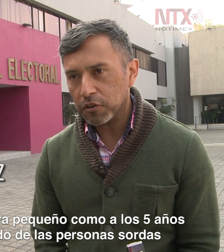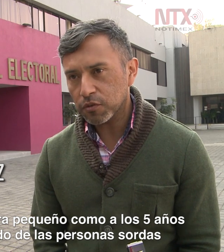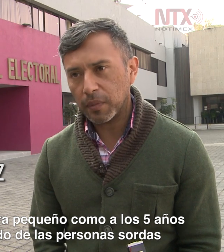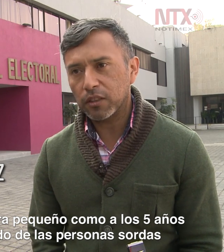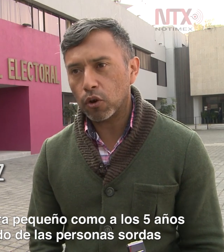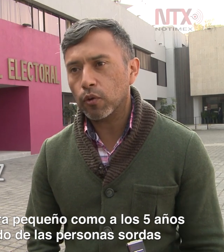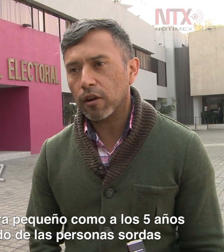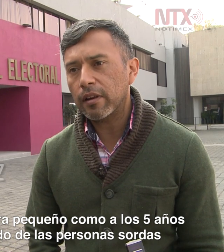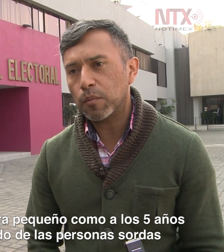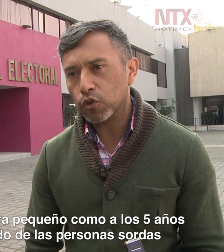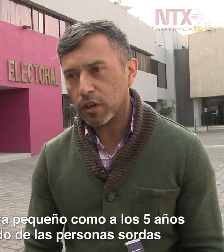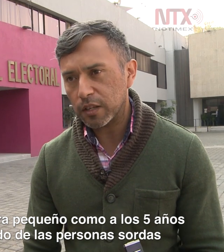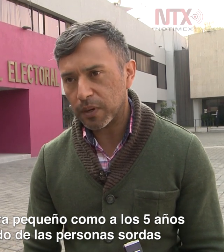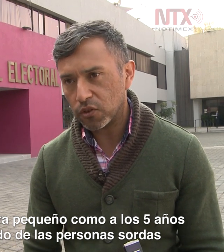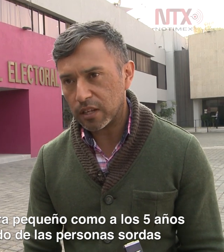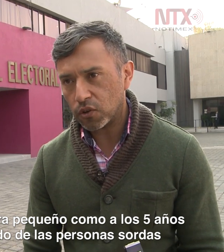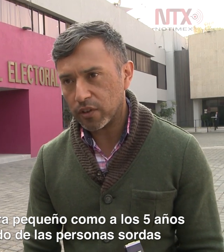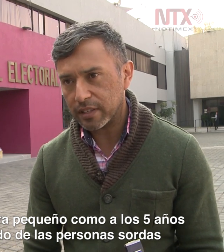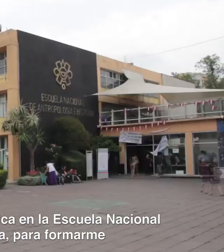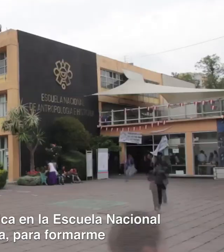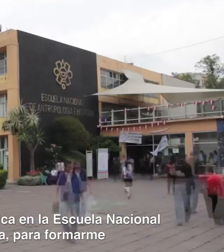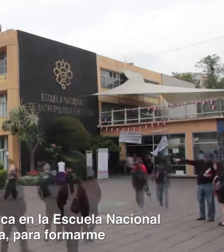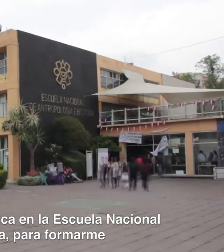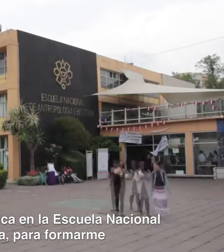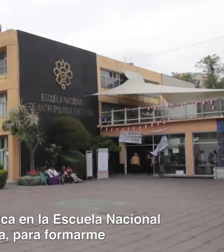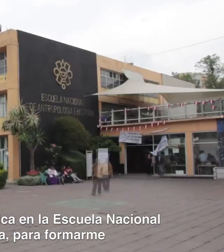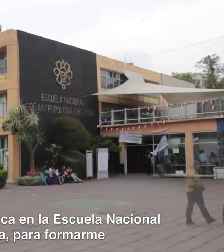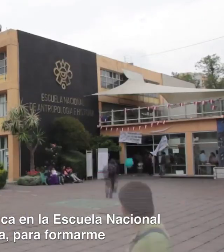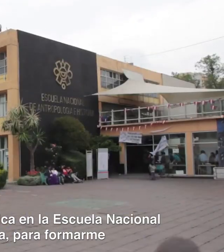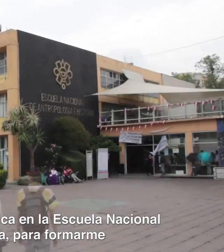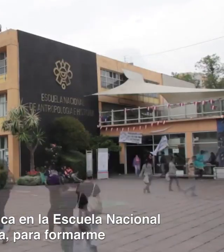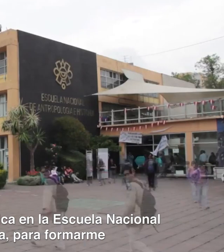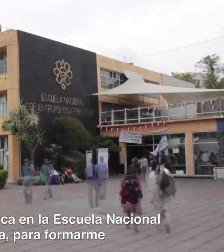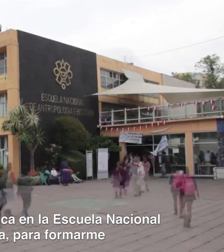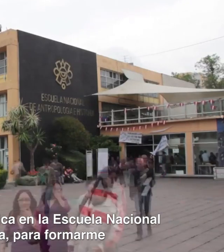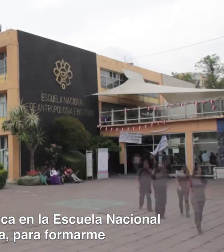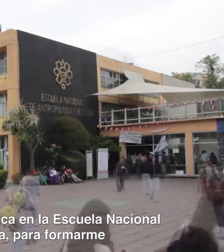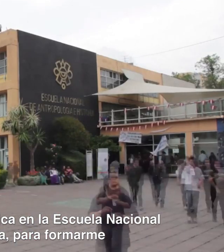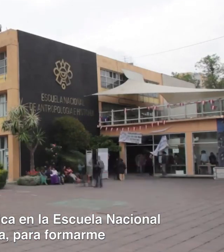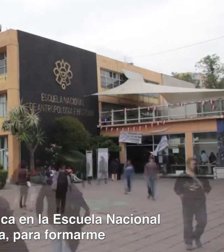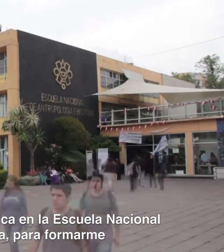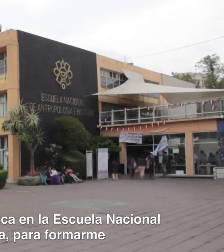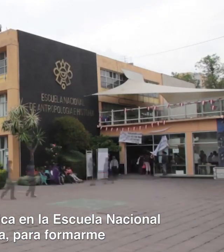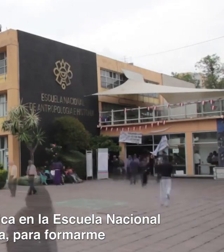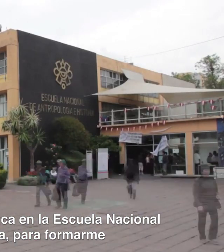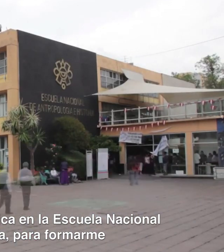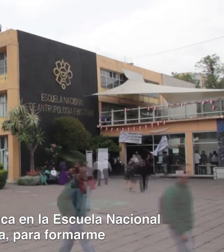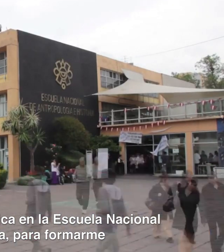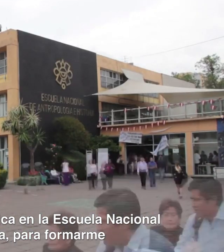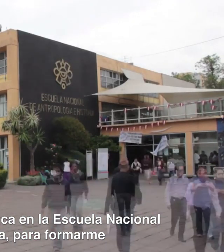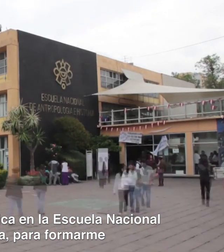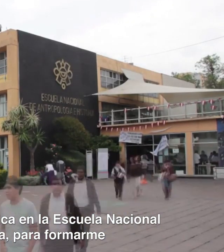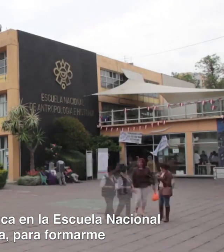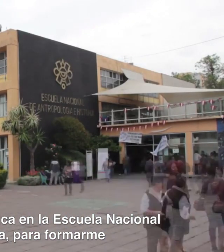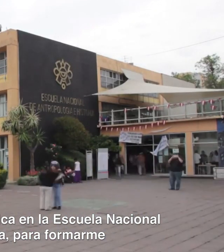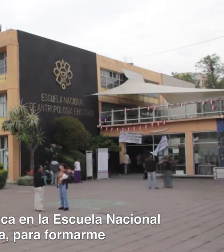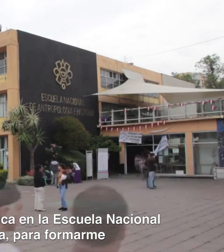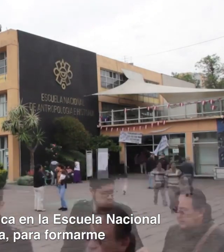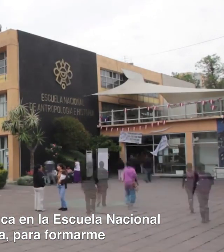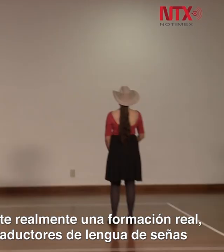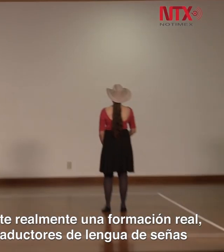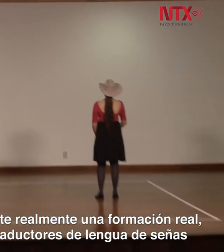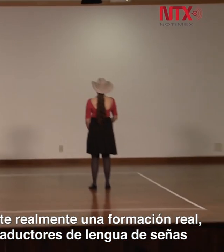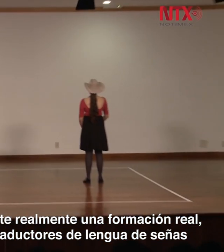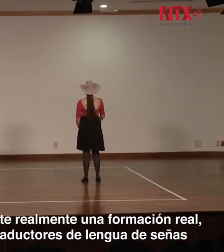a los cinco años, me introdujeron en el mundo de las personas sordas. Por eso estudié lingüística en la Escuela Nacional de Antropología para